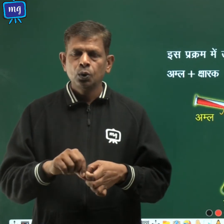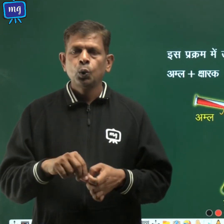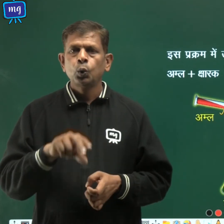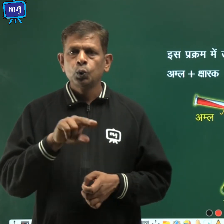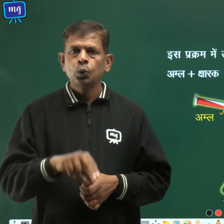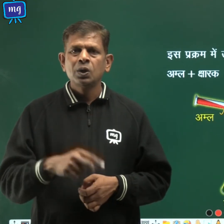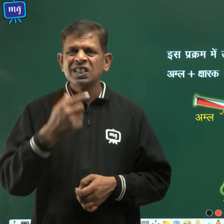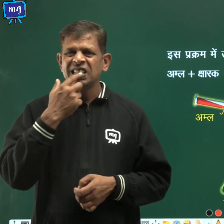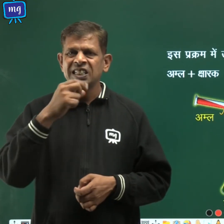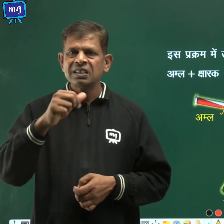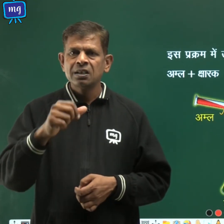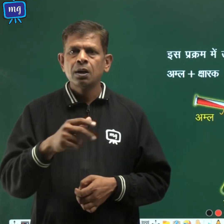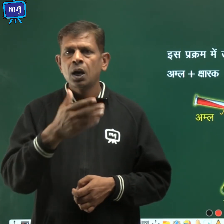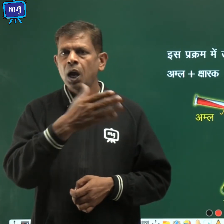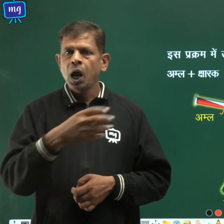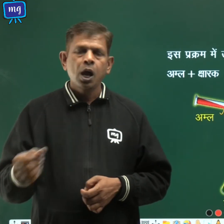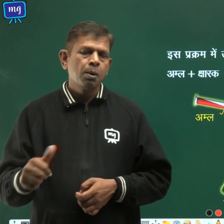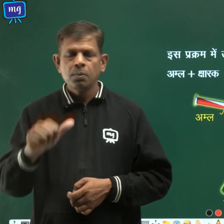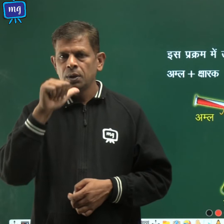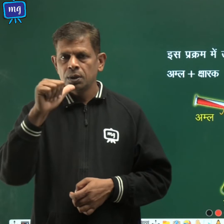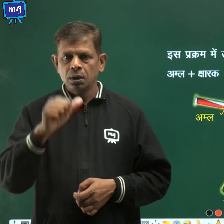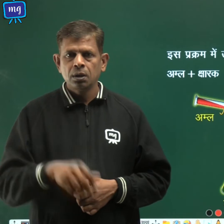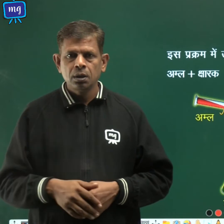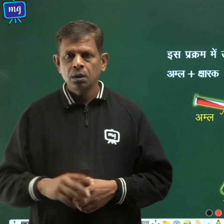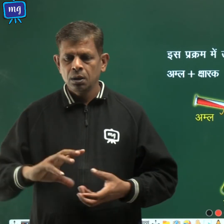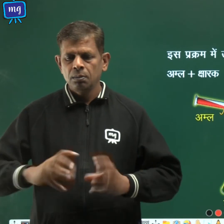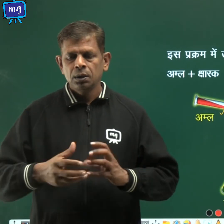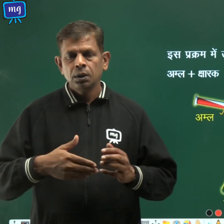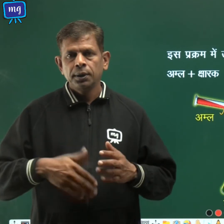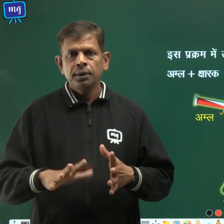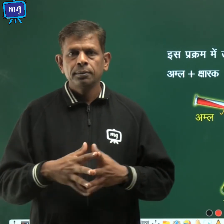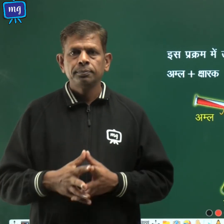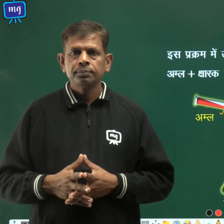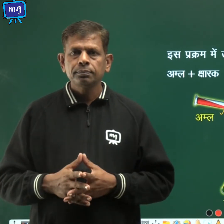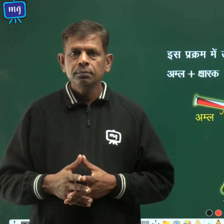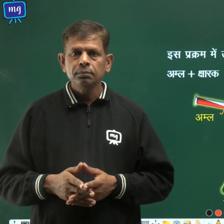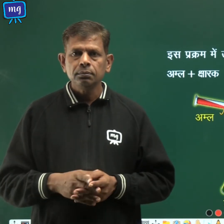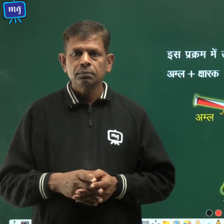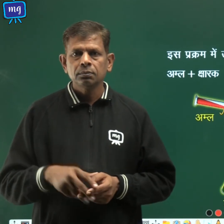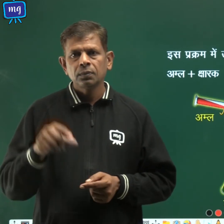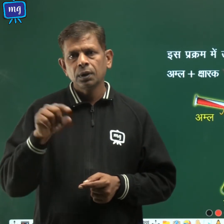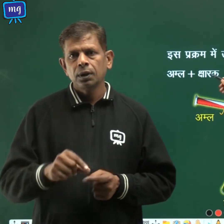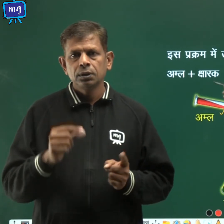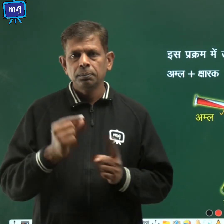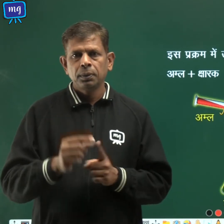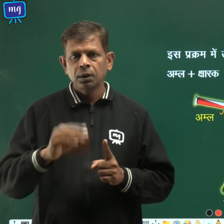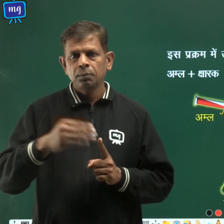तो लवण एवं जल बनता है। इस प्रक्रम